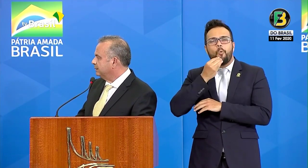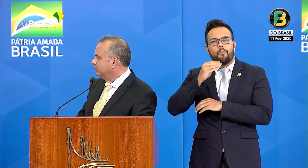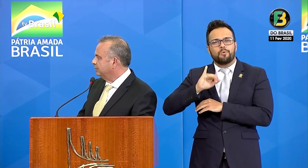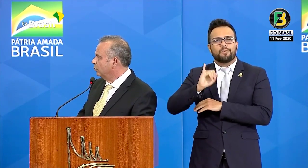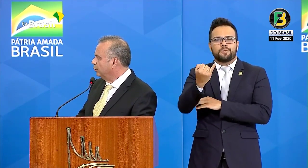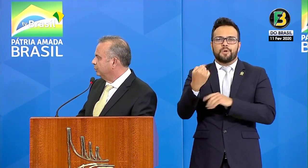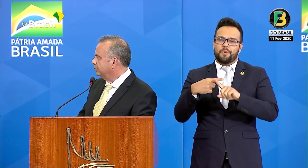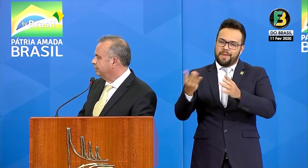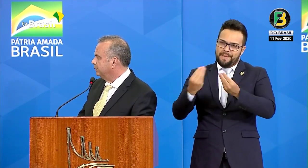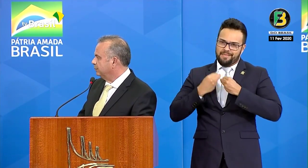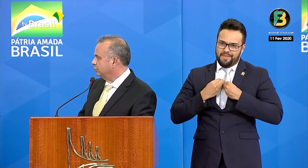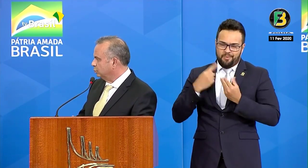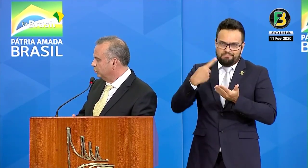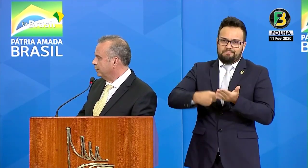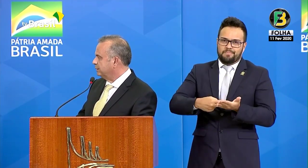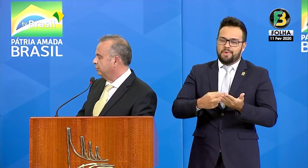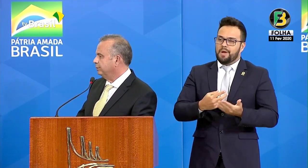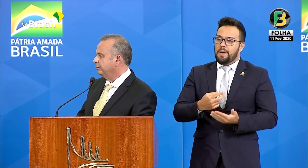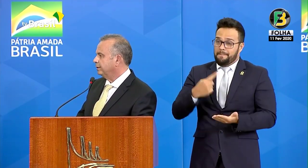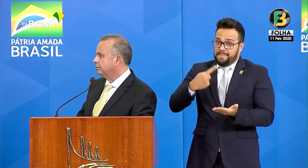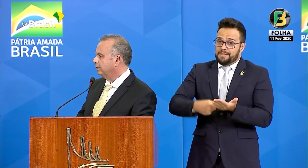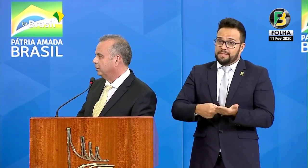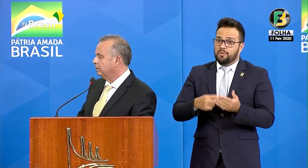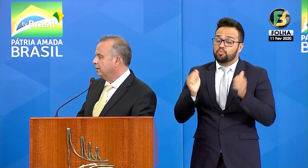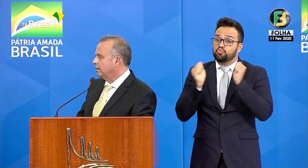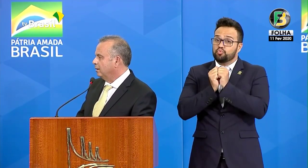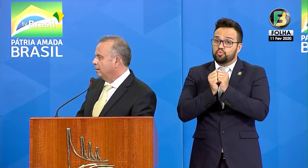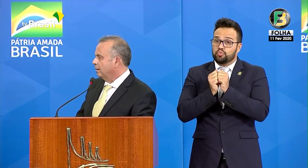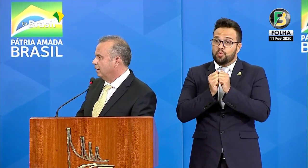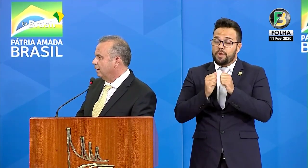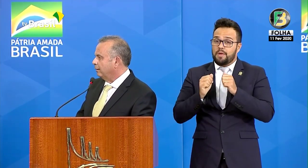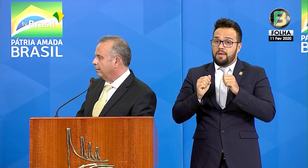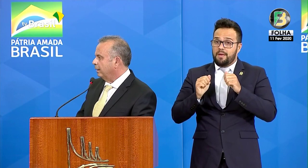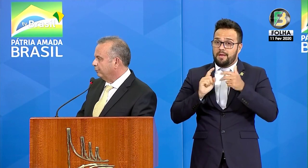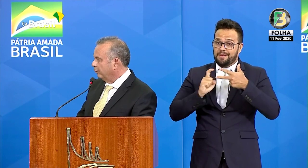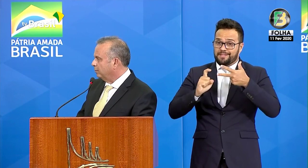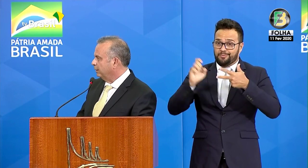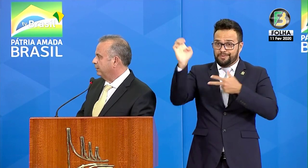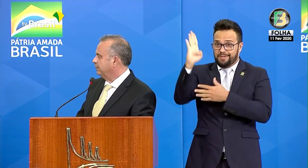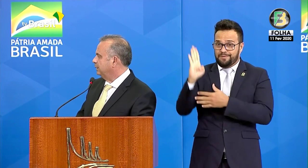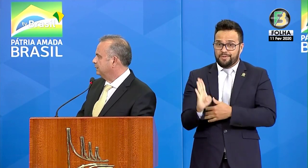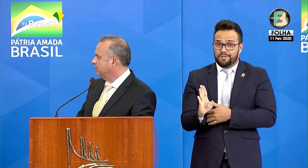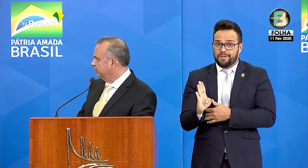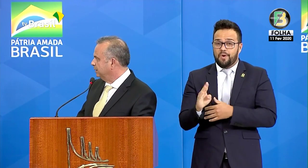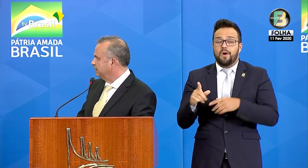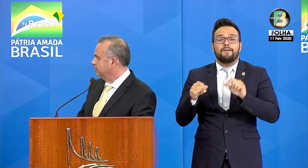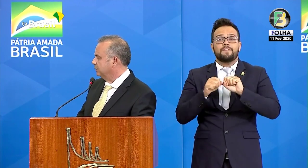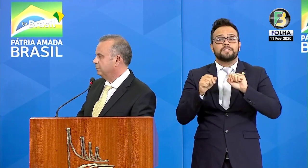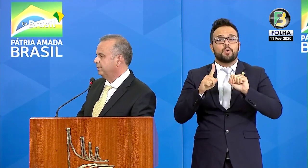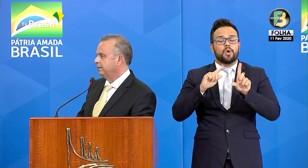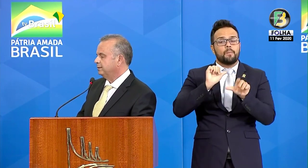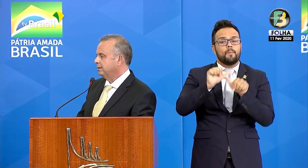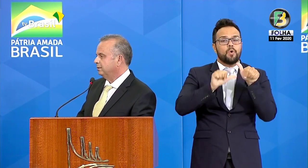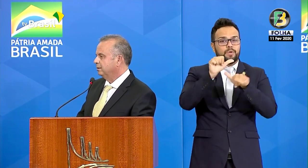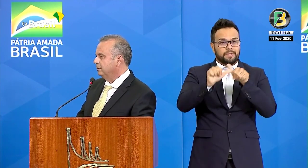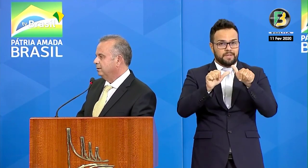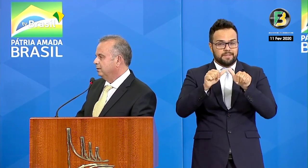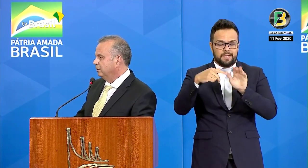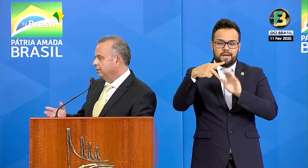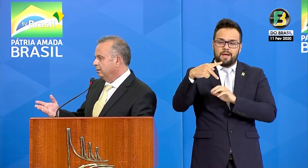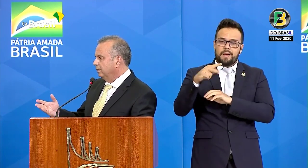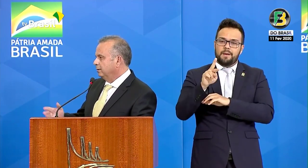deram a missão de conduzir, junto ao Executivo Nacional, a reforma da Previdência, a mudança do sistema